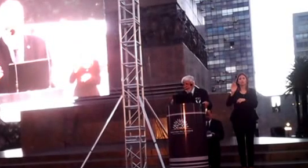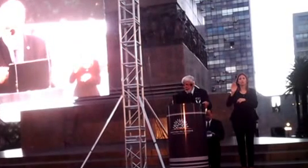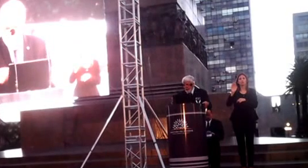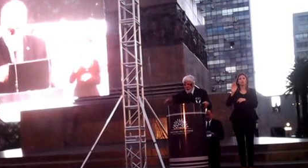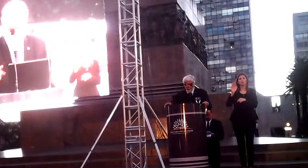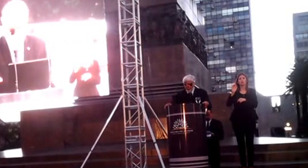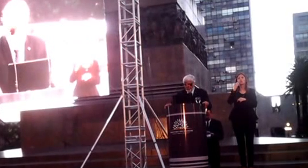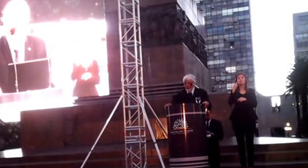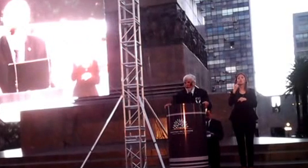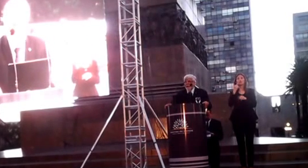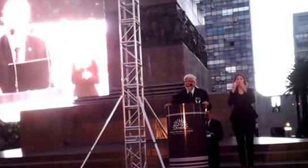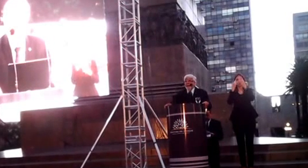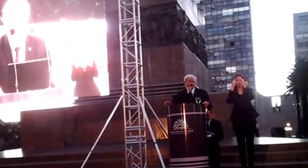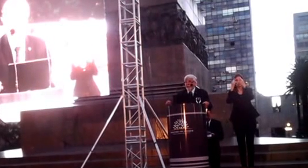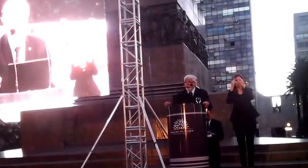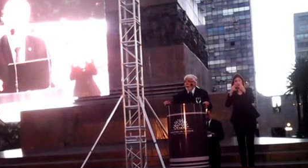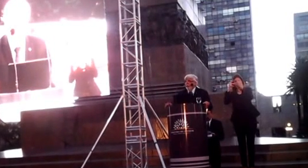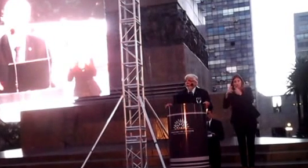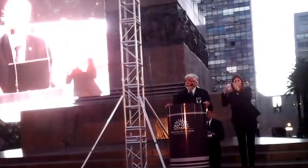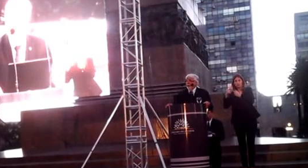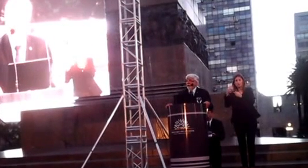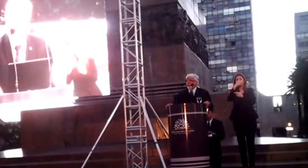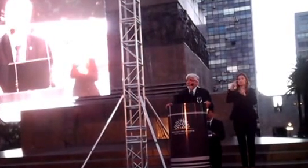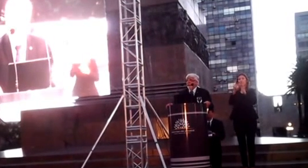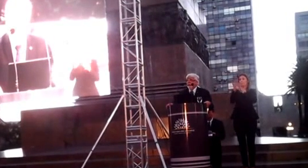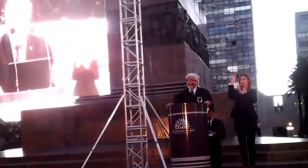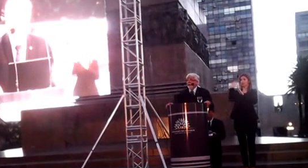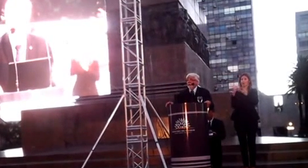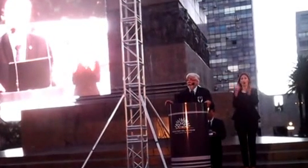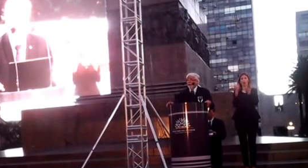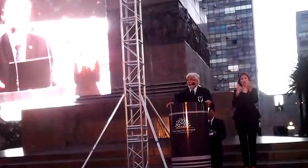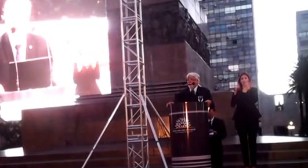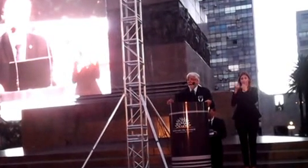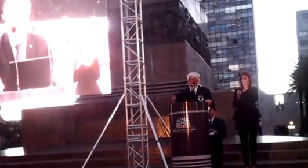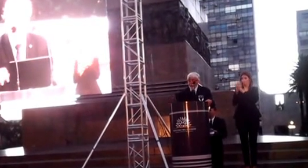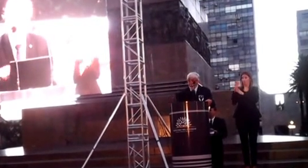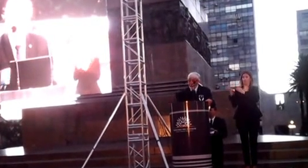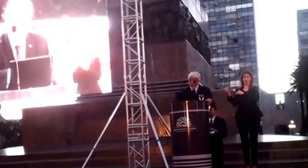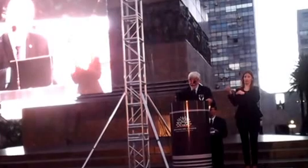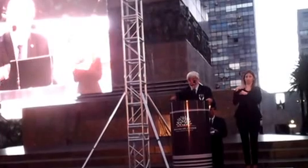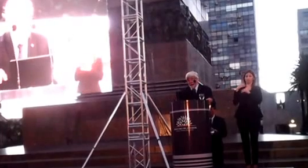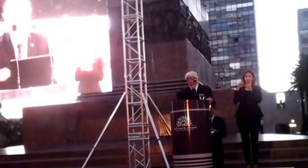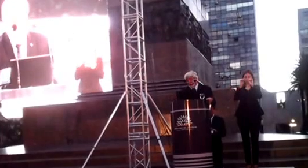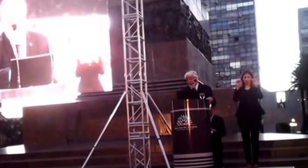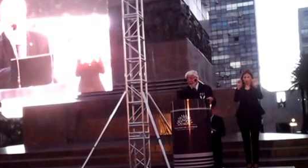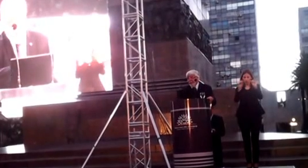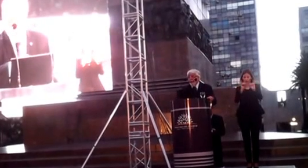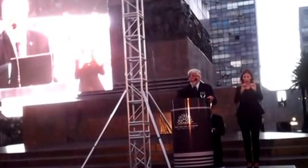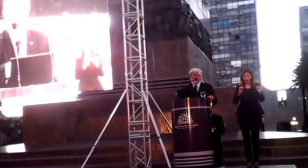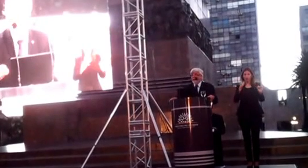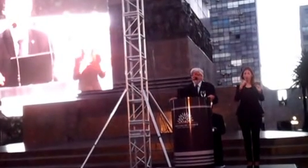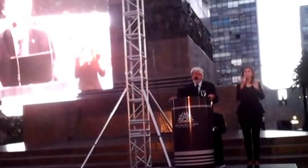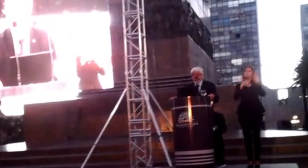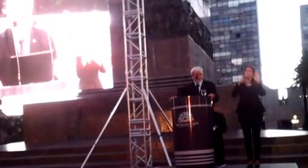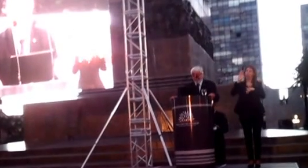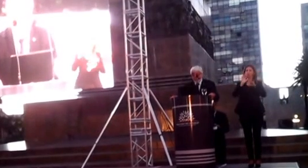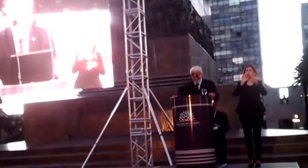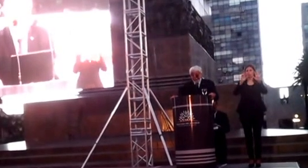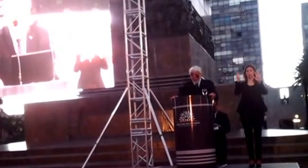Estos números los hicimos la semana pasada, pero hoy tuvimos una información de hace unas pocas horas que nos llevan a decir más del